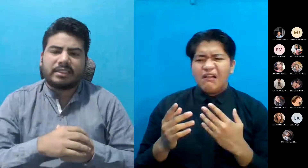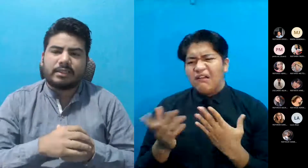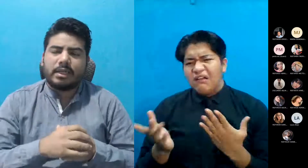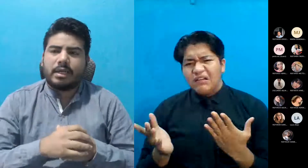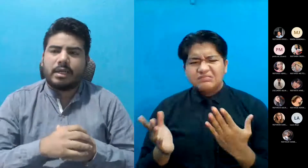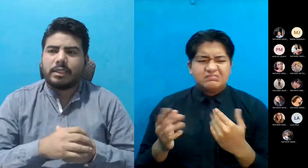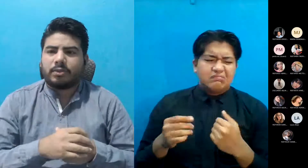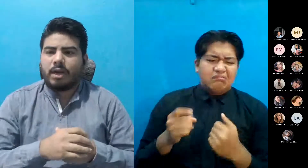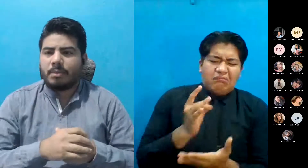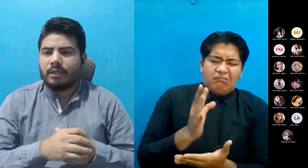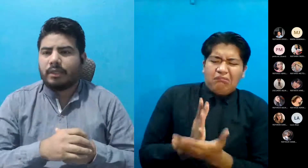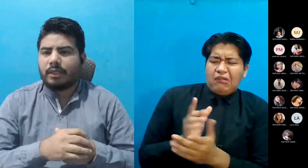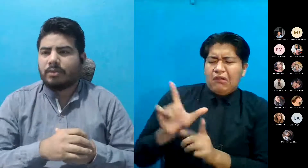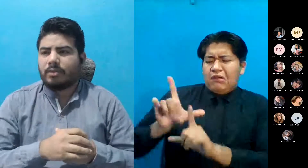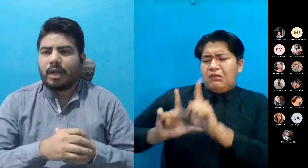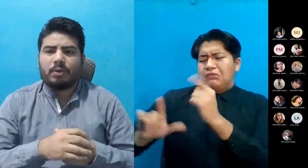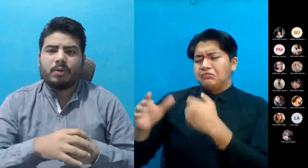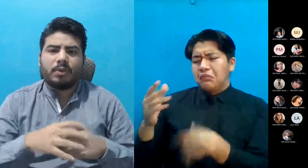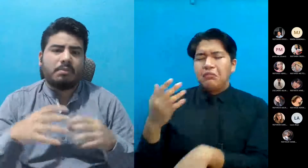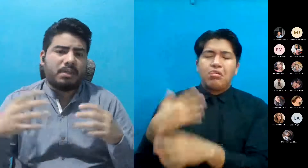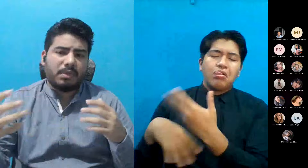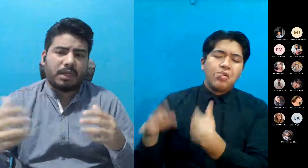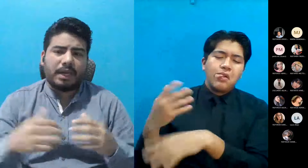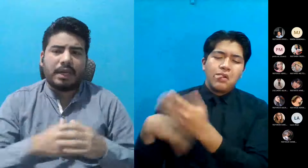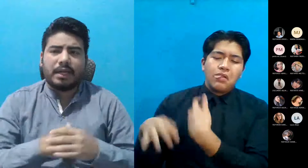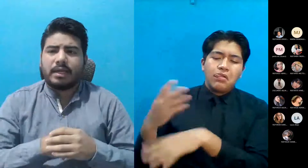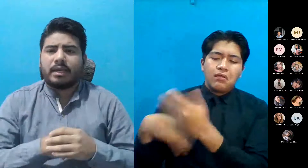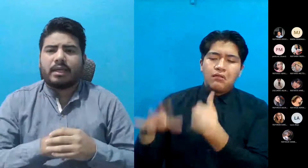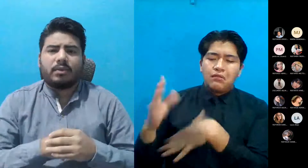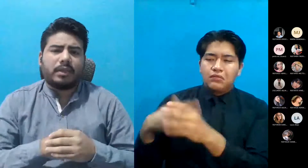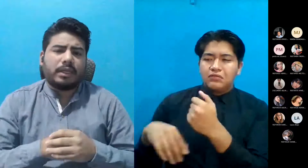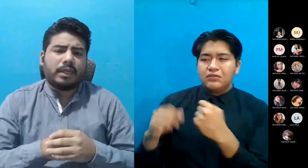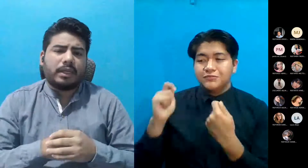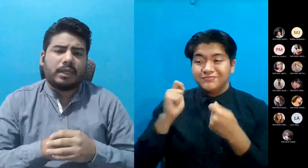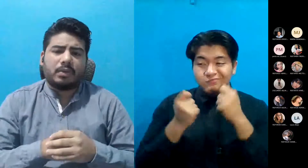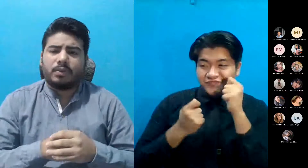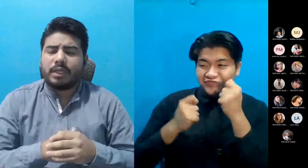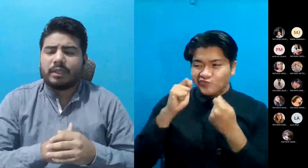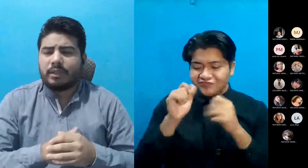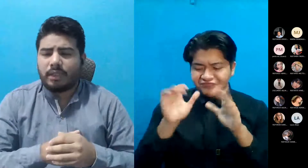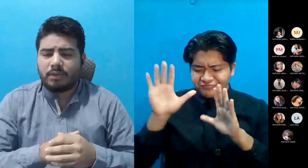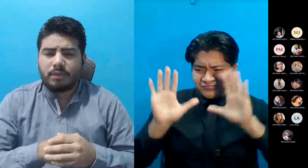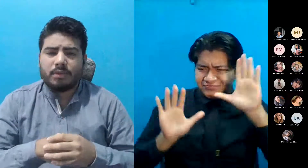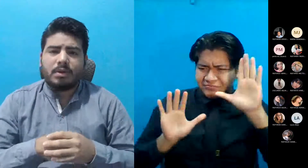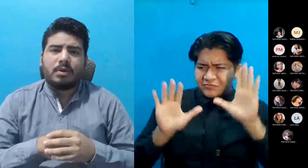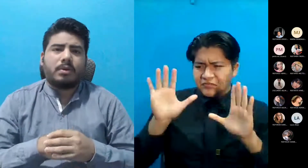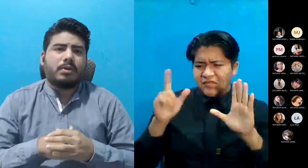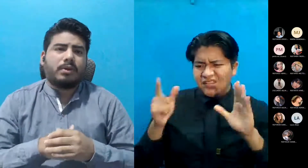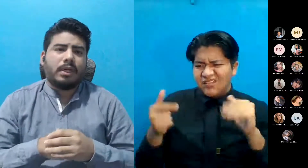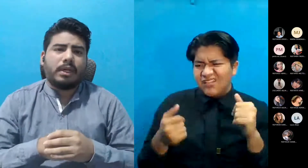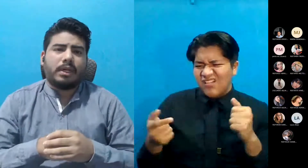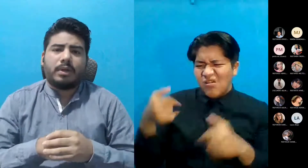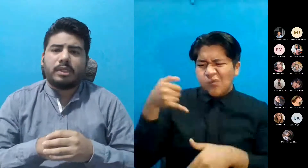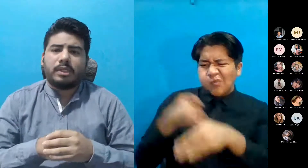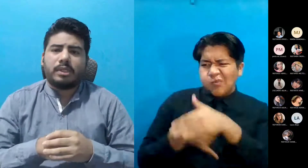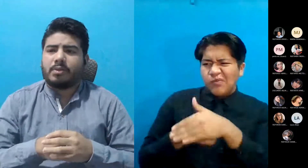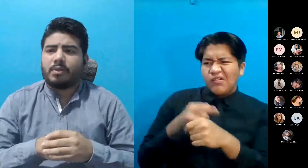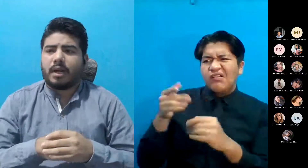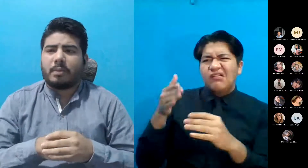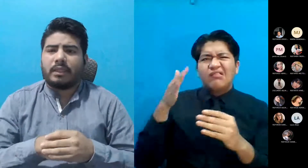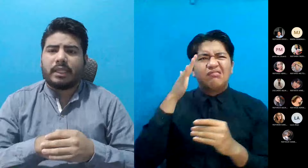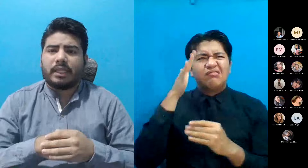son señas, que solamente es algo de mímica, que no tiene ningún sentido o no tiene